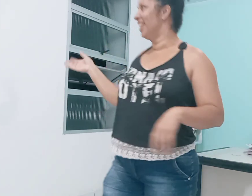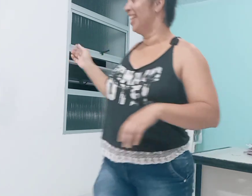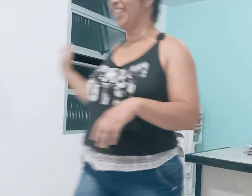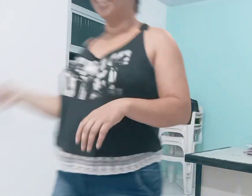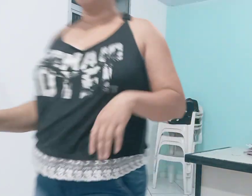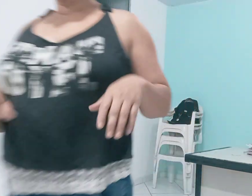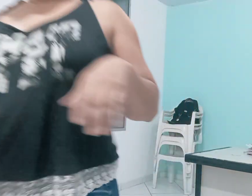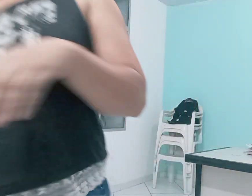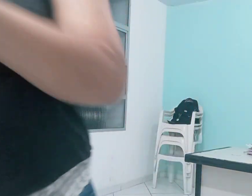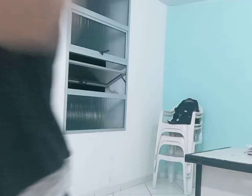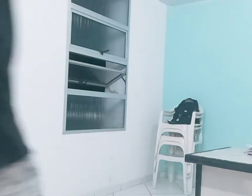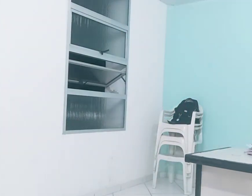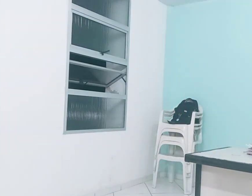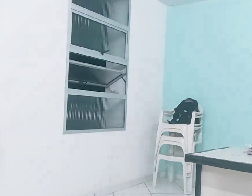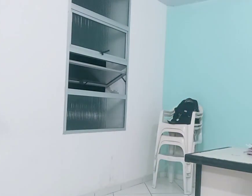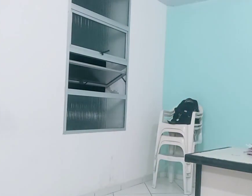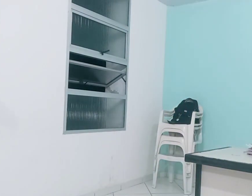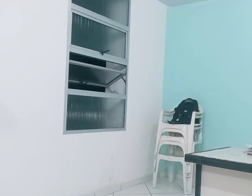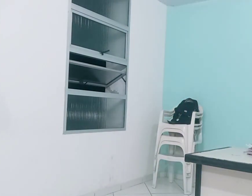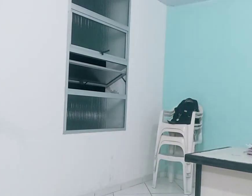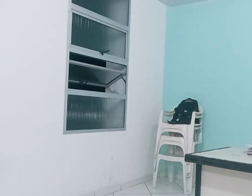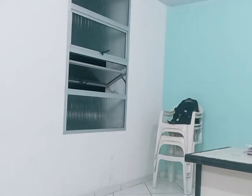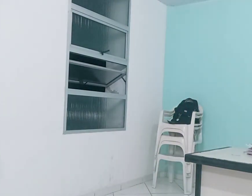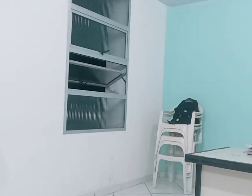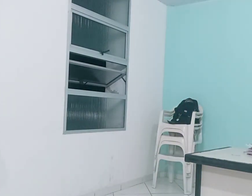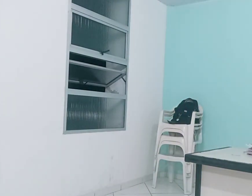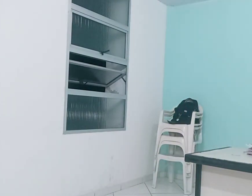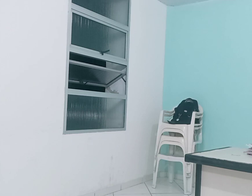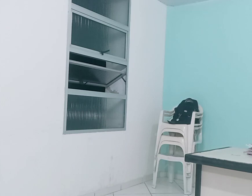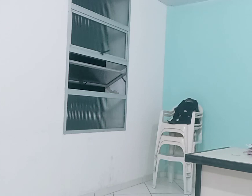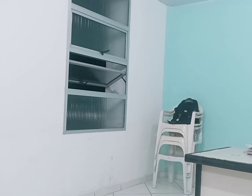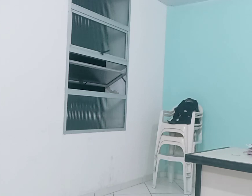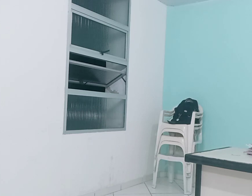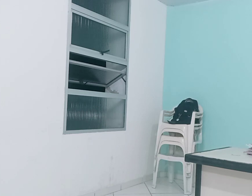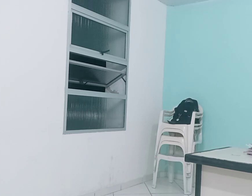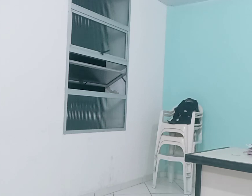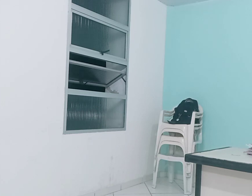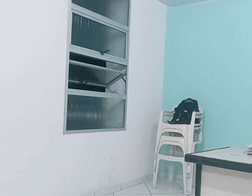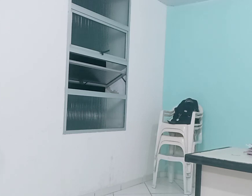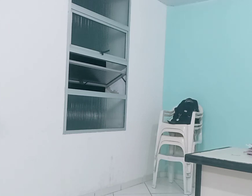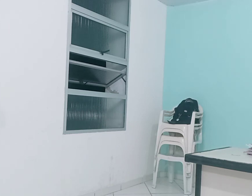Muito bem. Isso aí. Ivânia. Na hora.